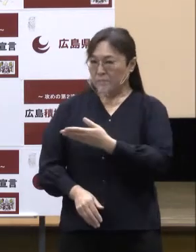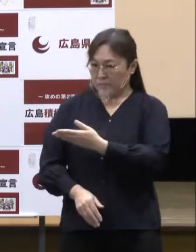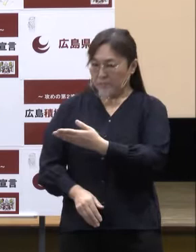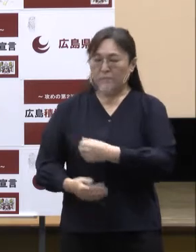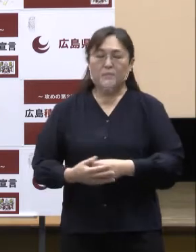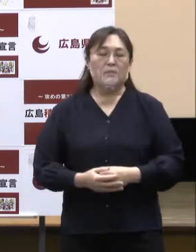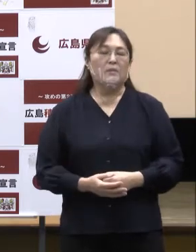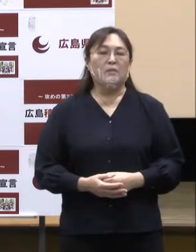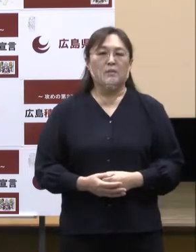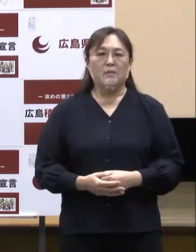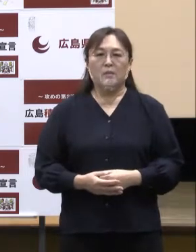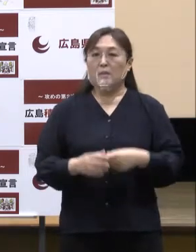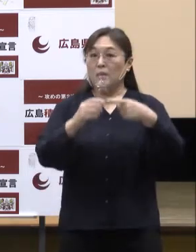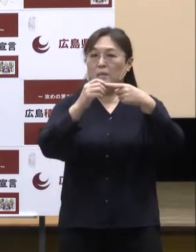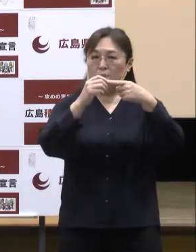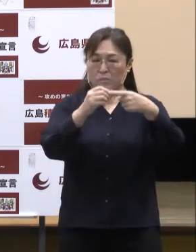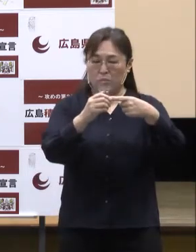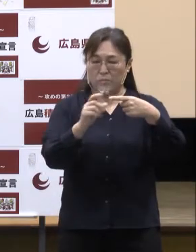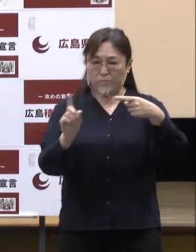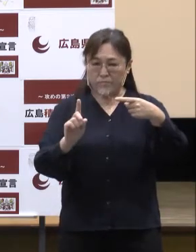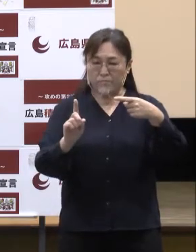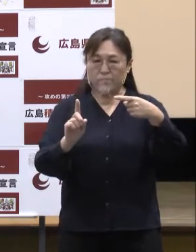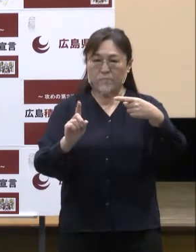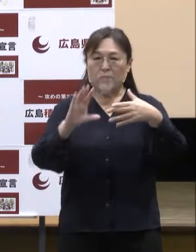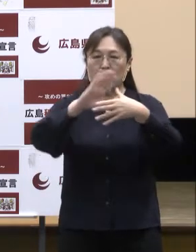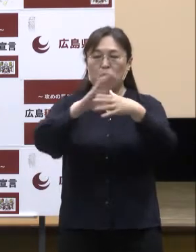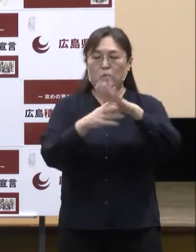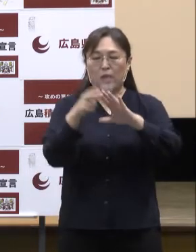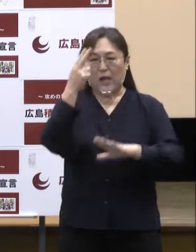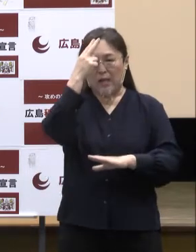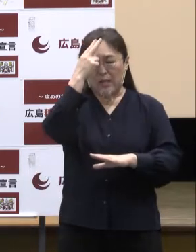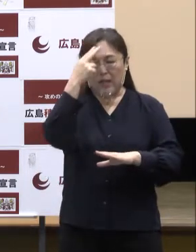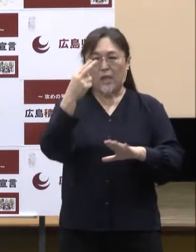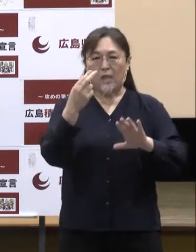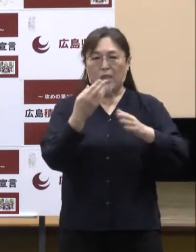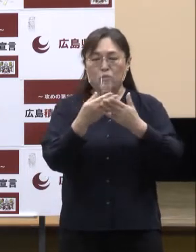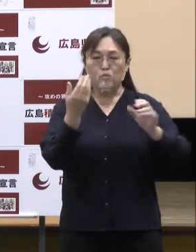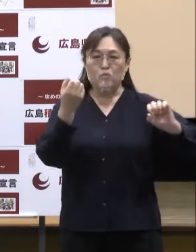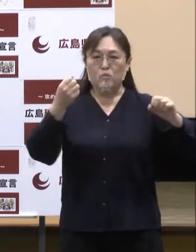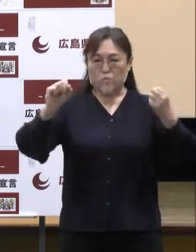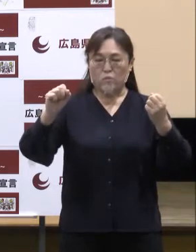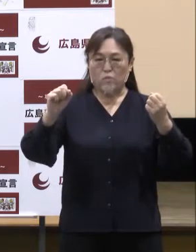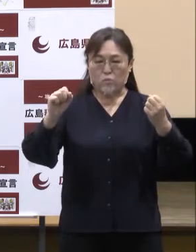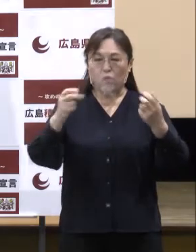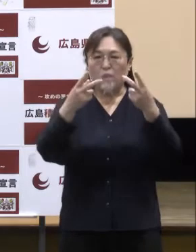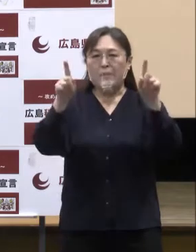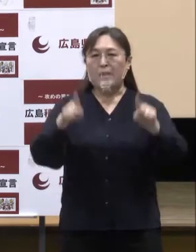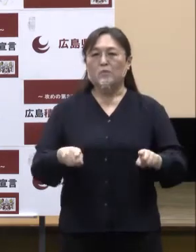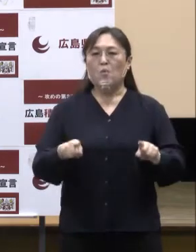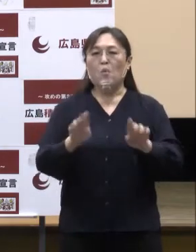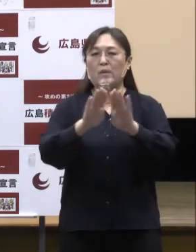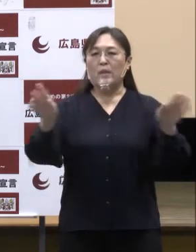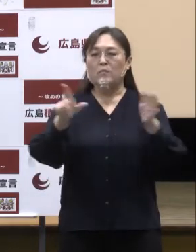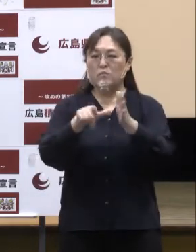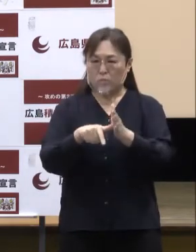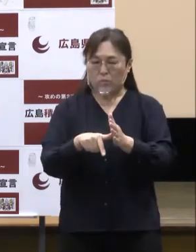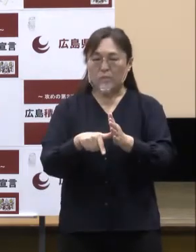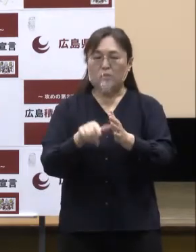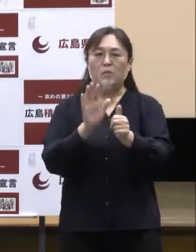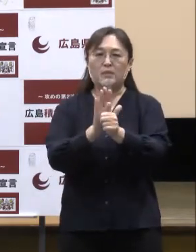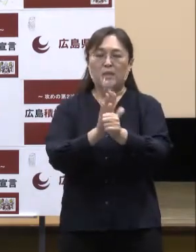。1点目ですが、文化芸術イベント等開催支援事業についてでございます